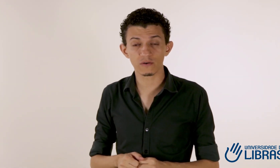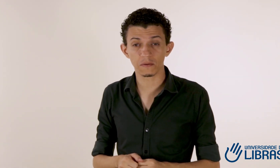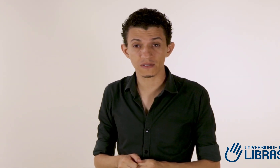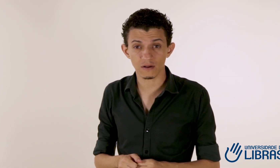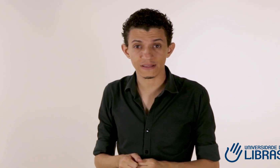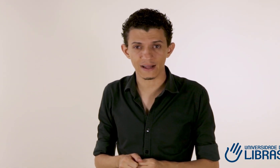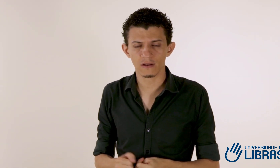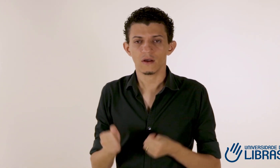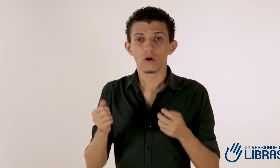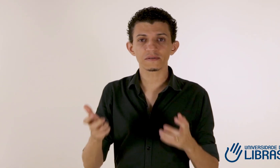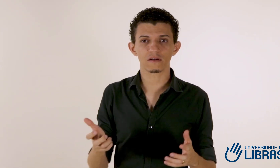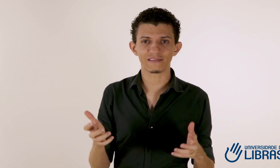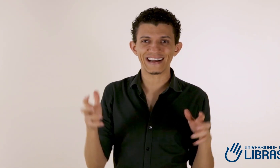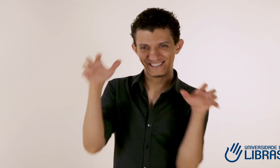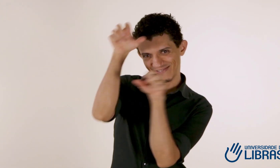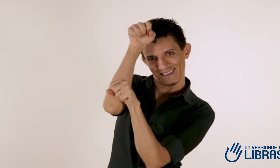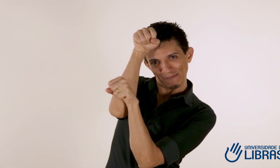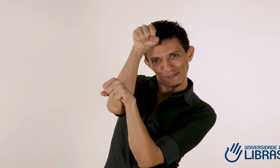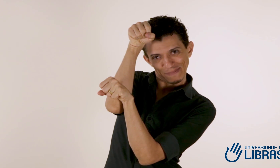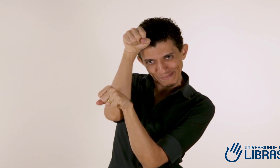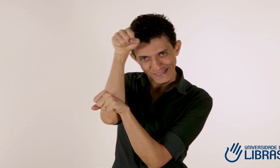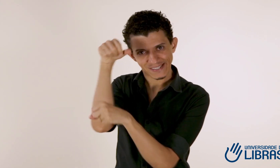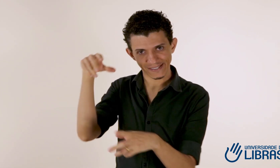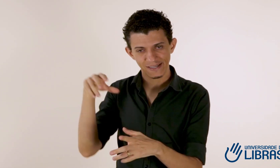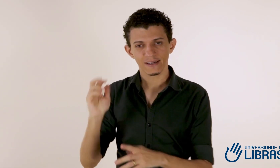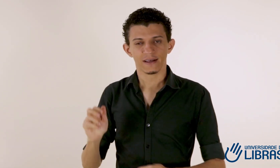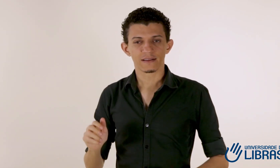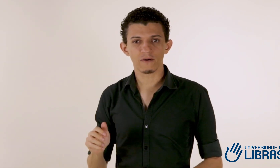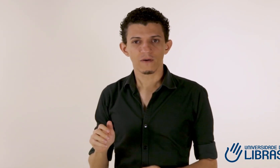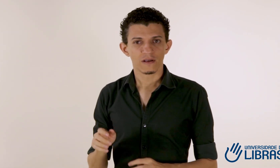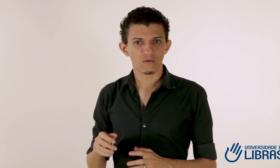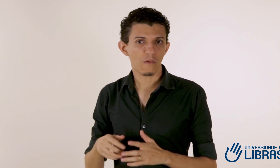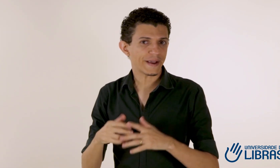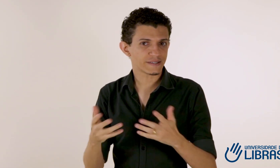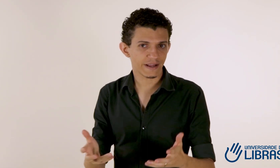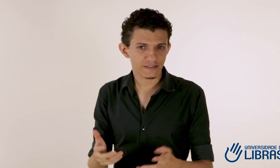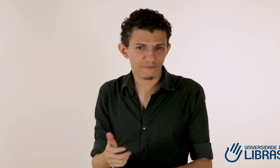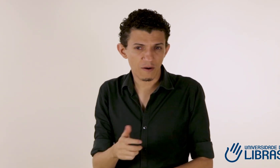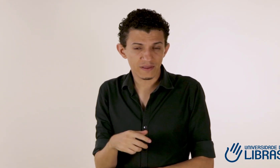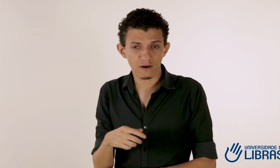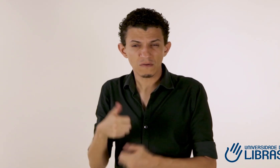que o ônibus está lotado? Quando está lotado, você fica lá meio espremido assim, né? Então, como é que seria essa forma, então?